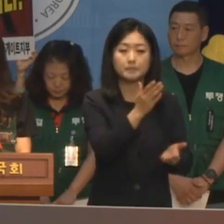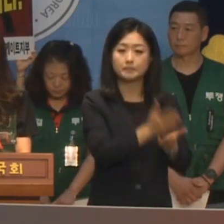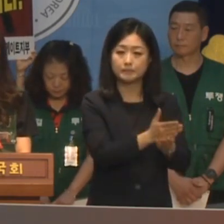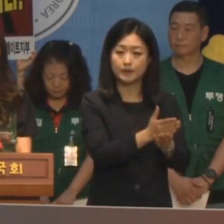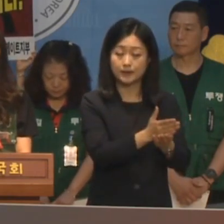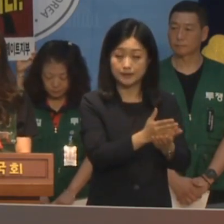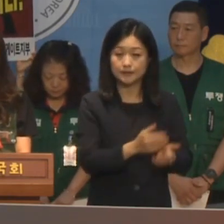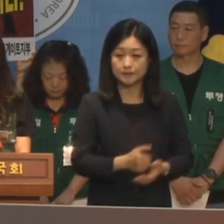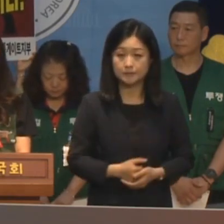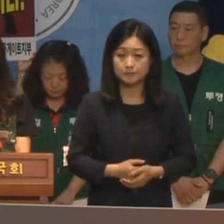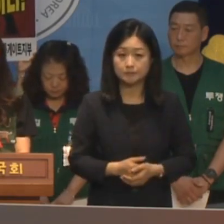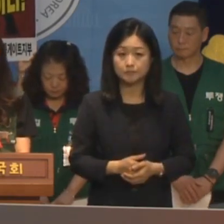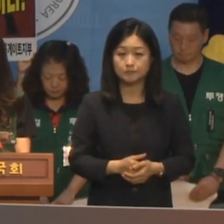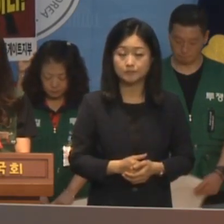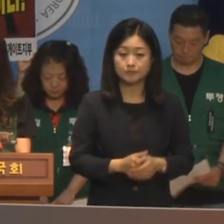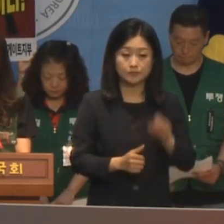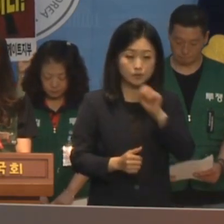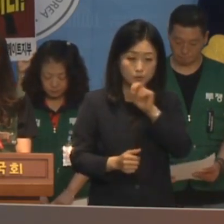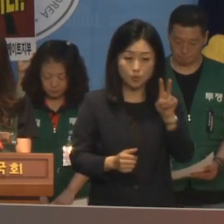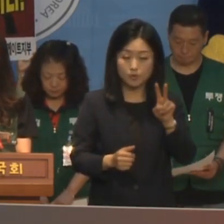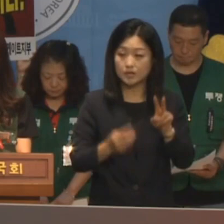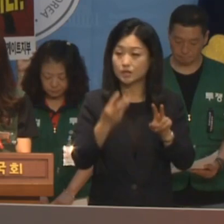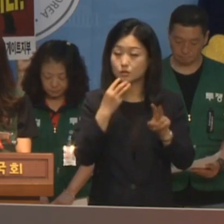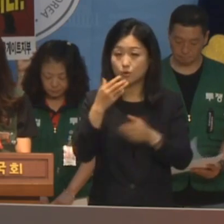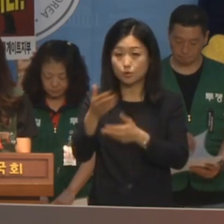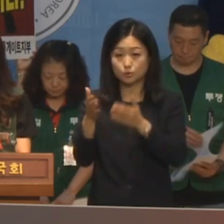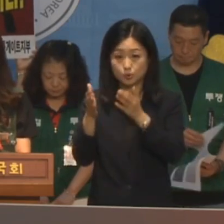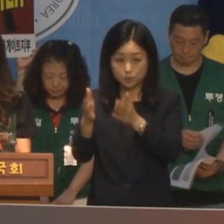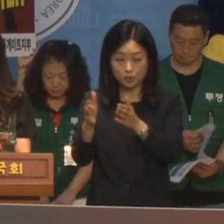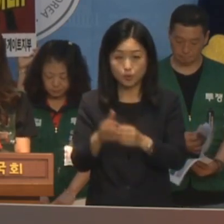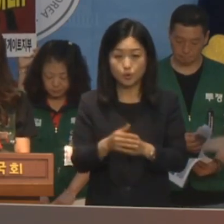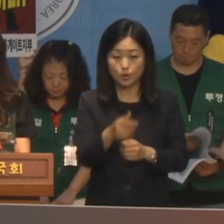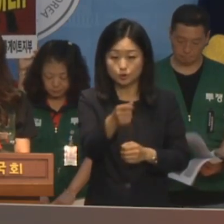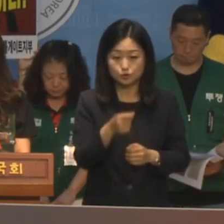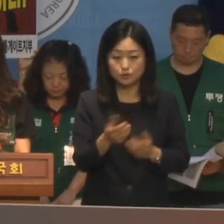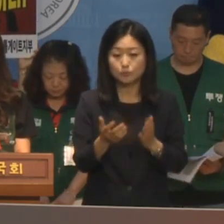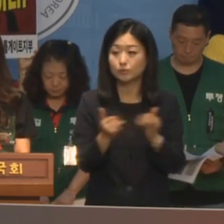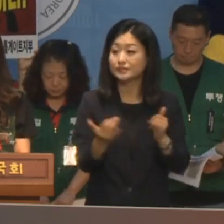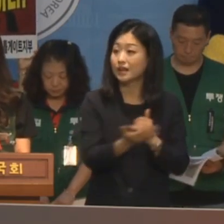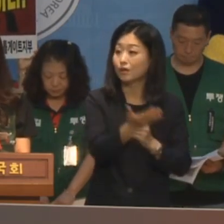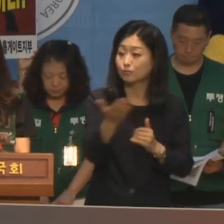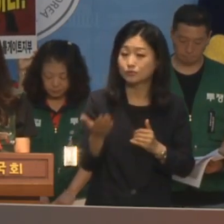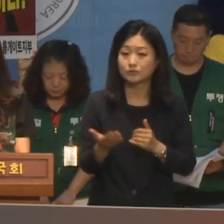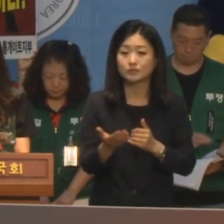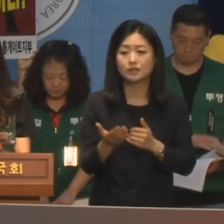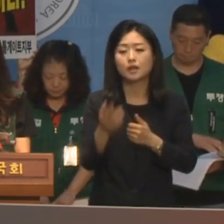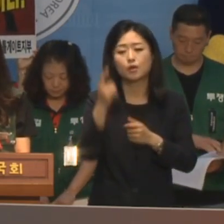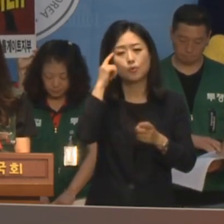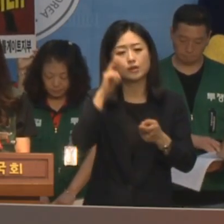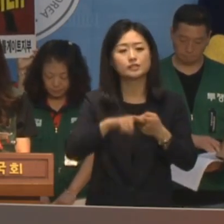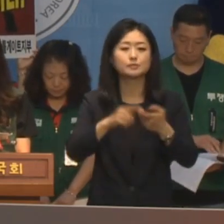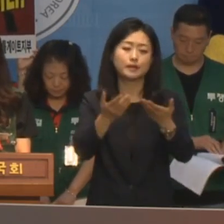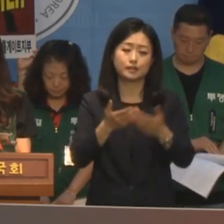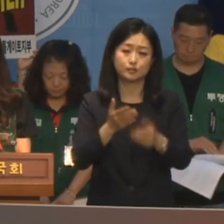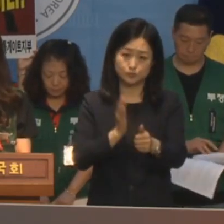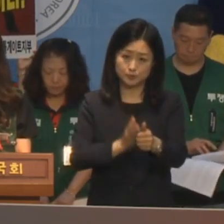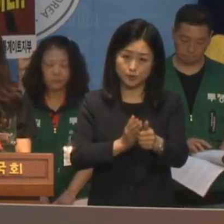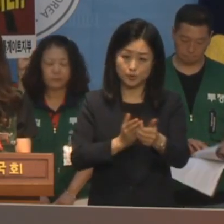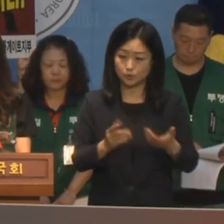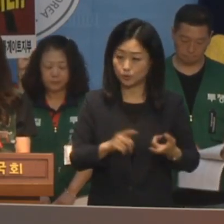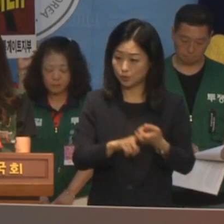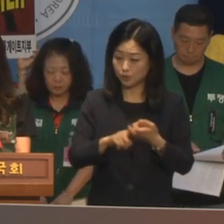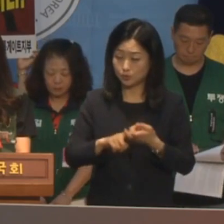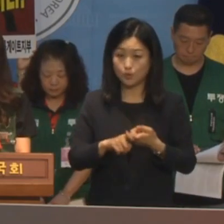모든 분들이 용인 서울고속도로 수납 노동자들에게 관심을 가져주신다면 우리